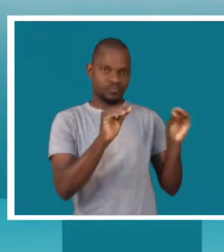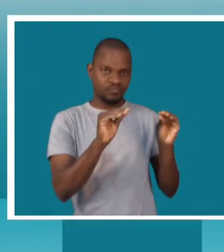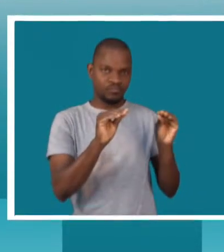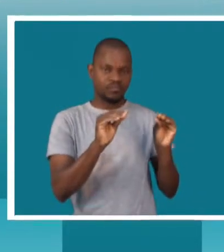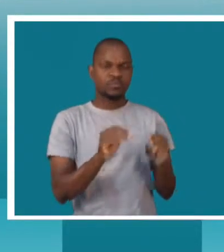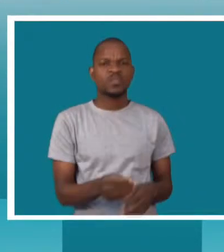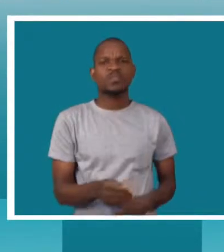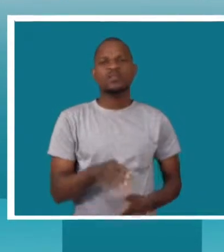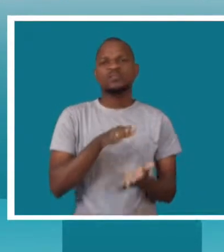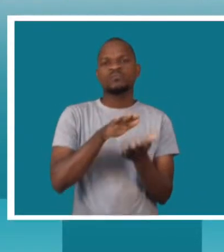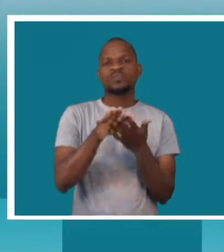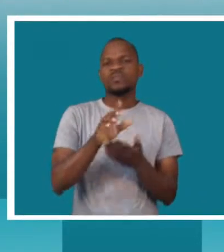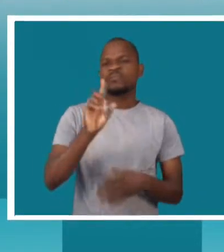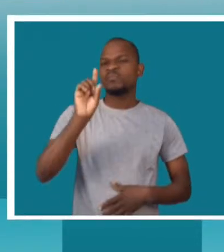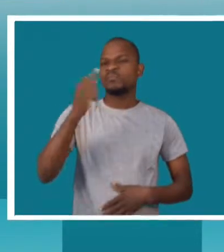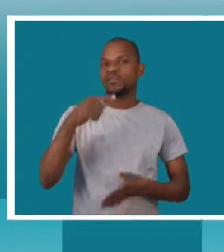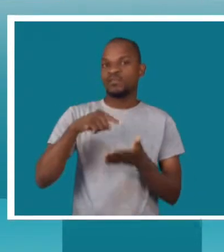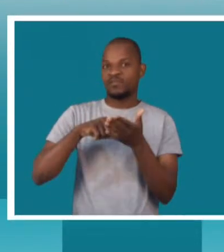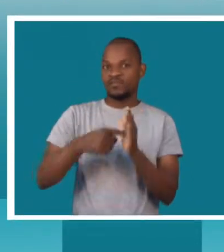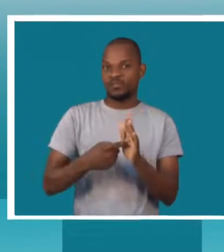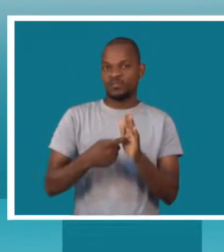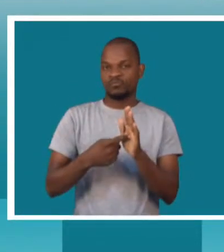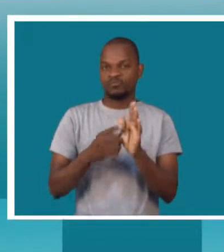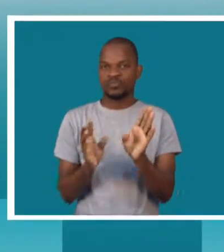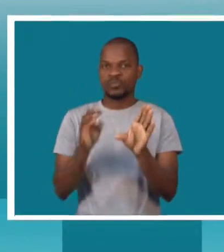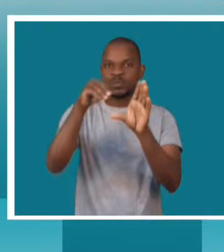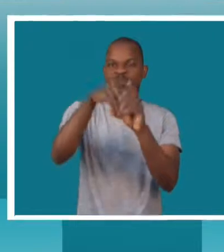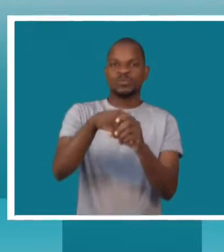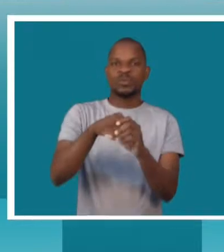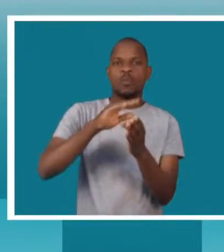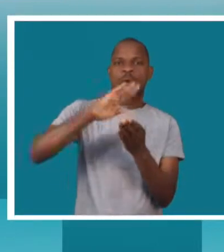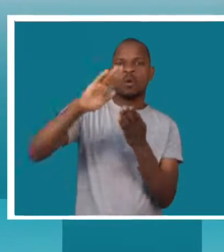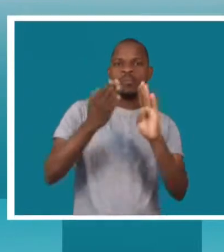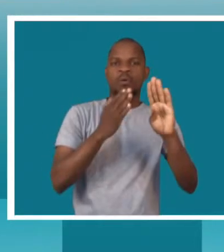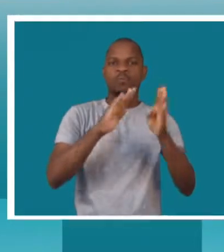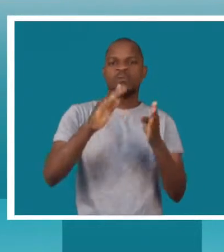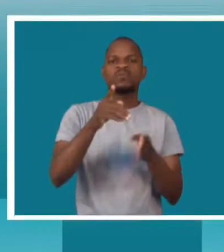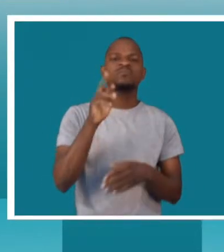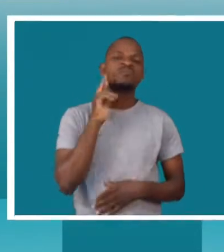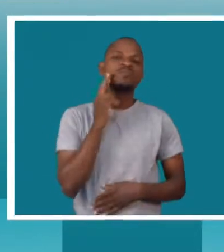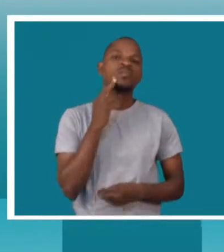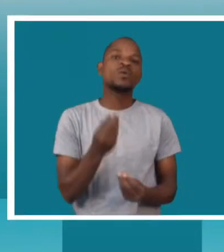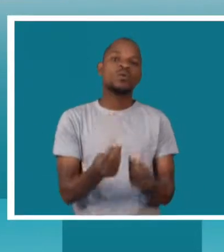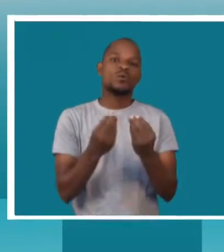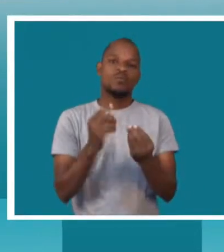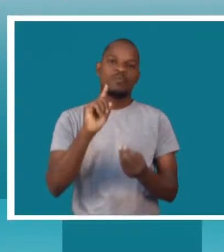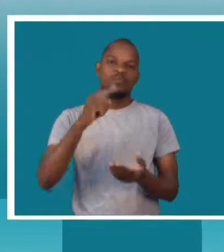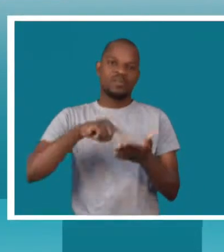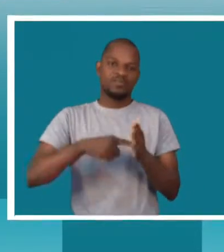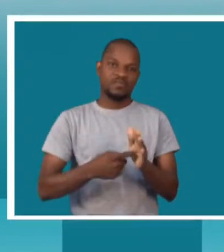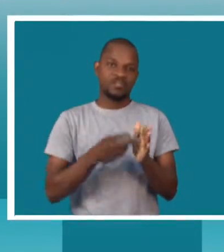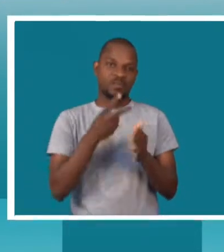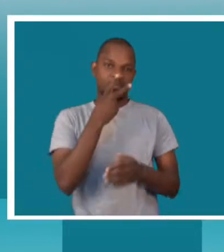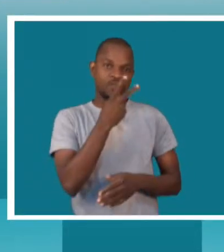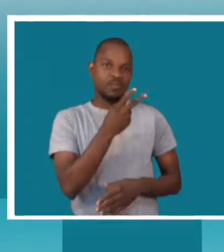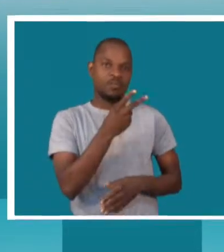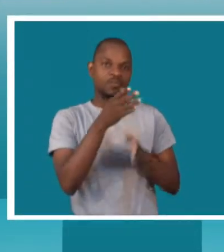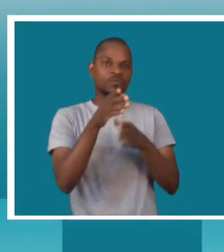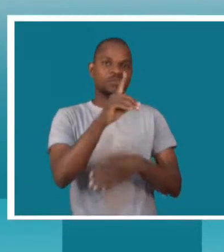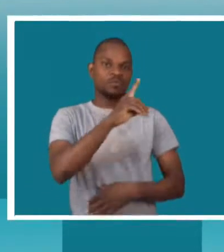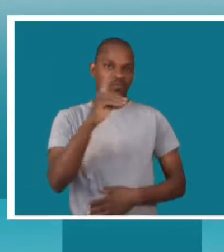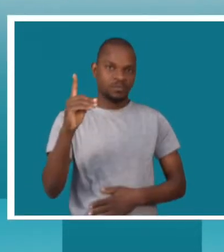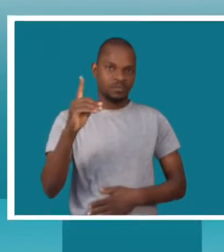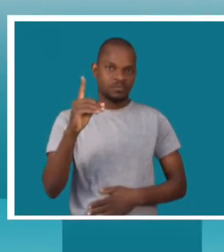quer se integrar no Taekwondo, qual foi a reação do Míster, sendo ele uma pessoa com deficiência?